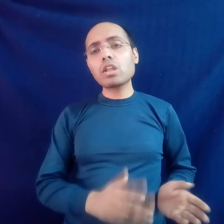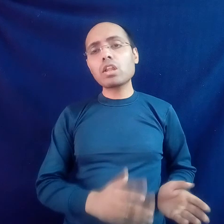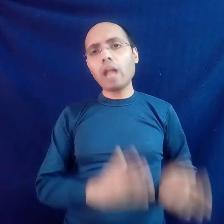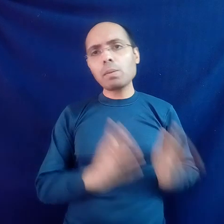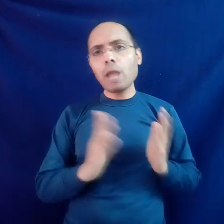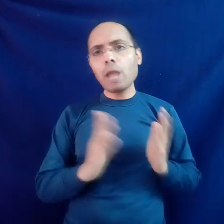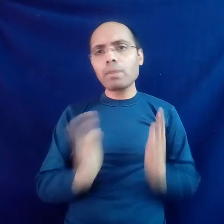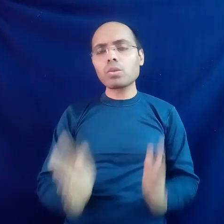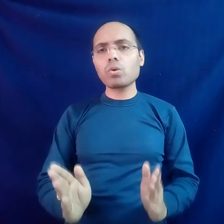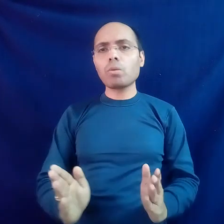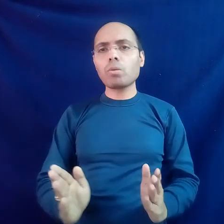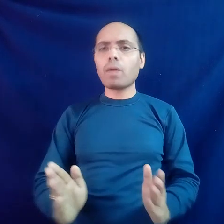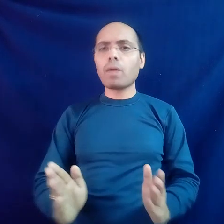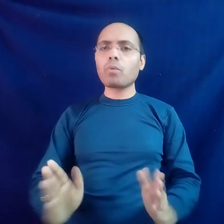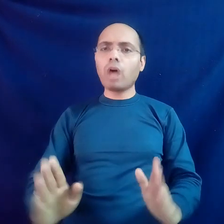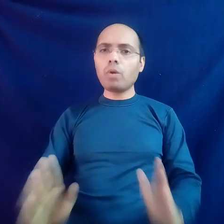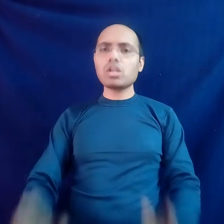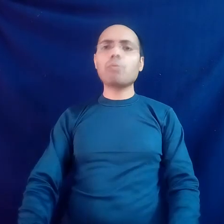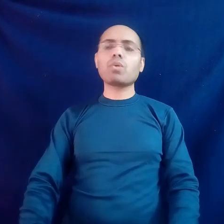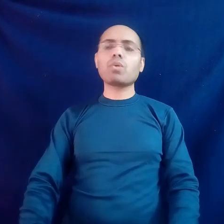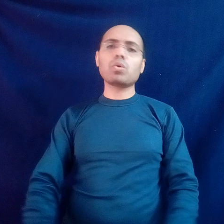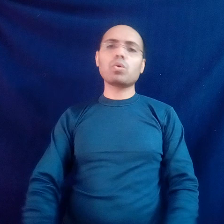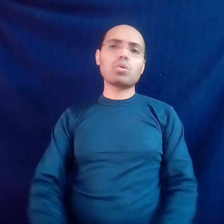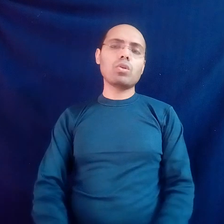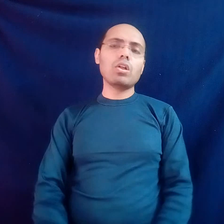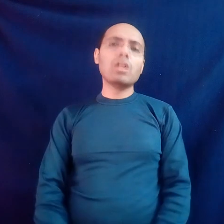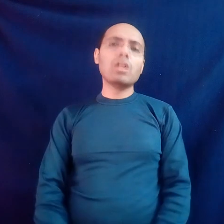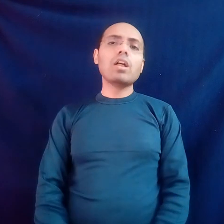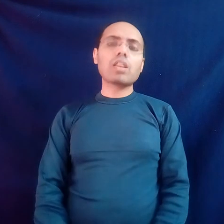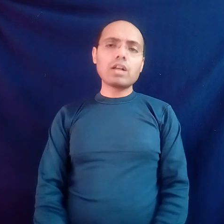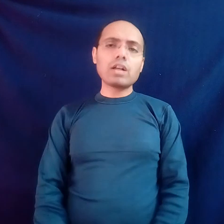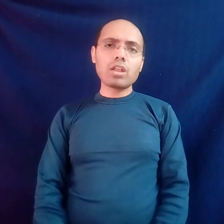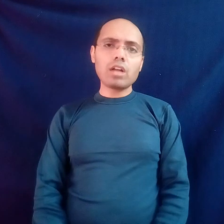लाइक भी मैं हेल्प कर सकूँ, मैं आपको अवश्य हेल्प करूँगा दोस्तों। साथ ही साथ